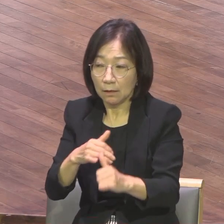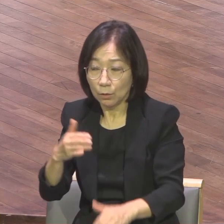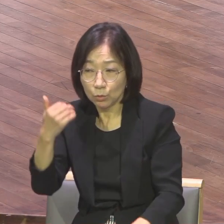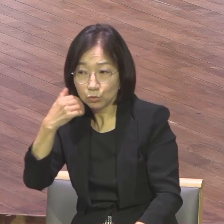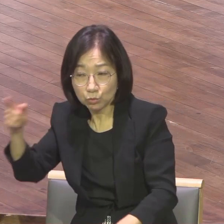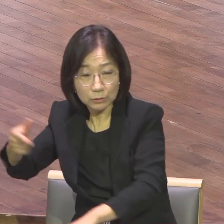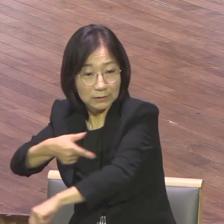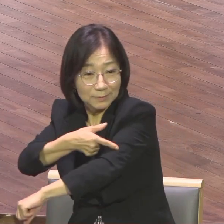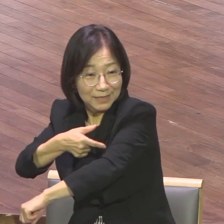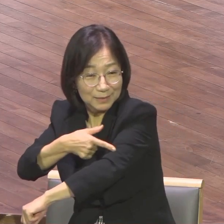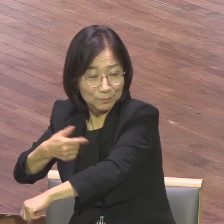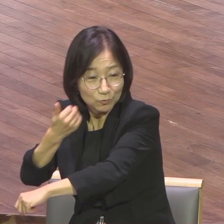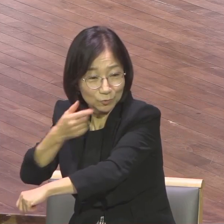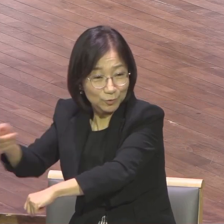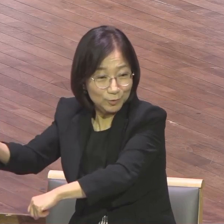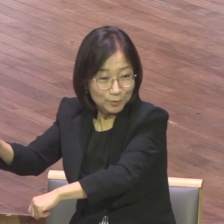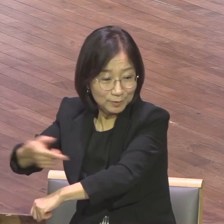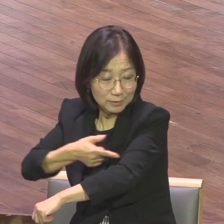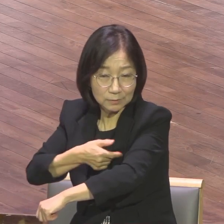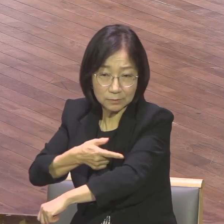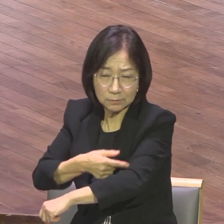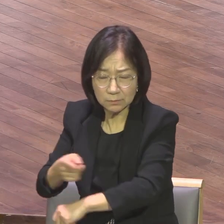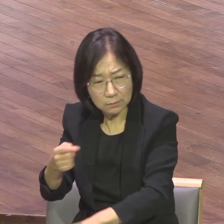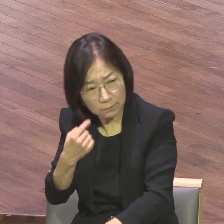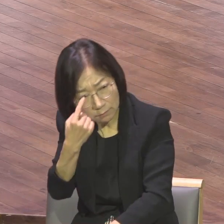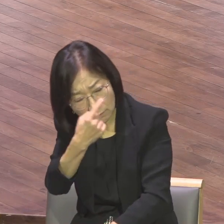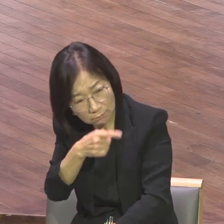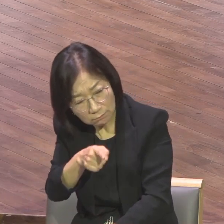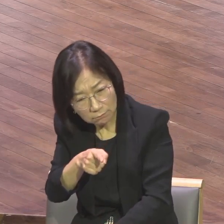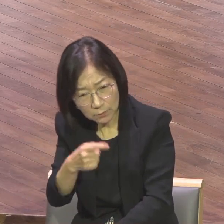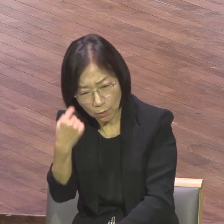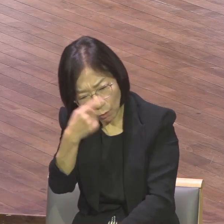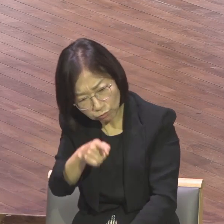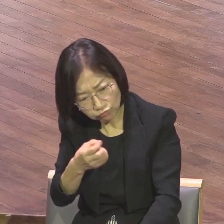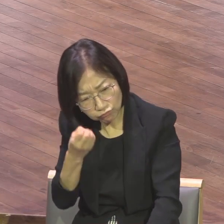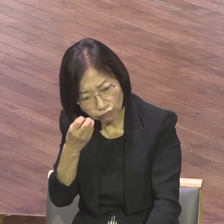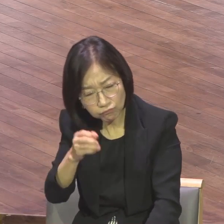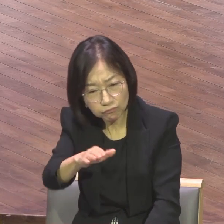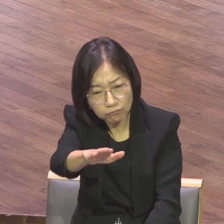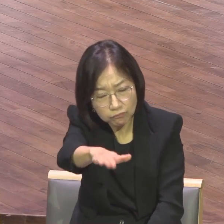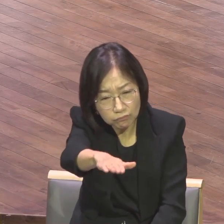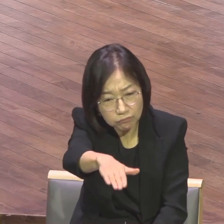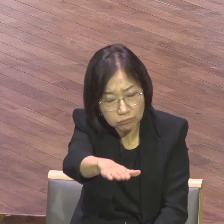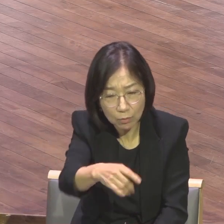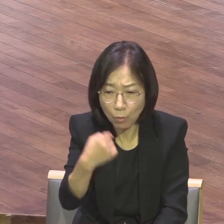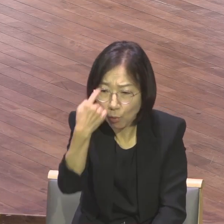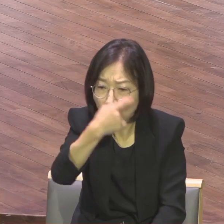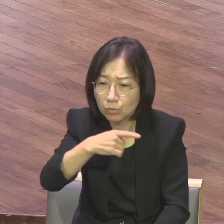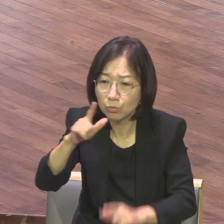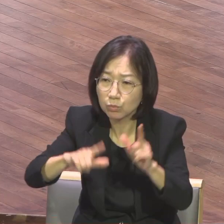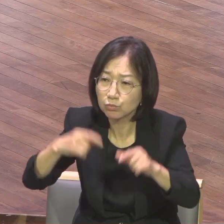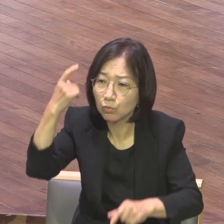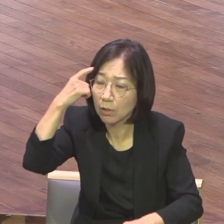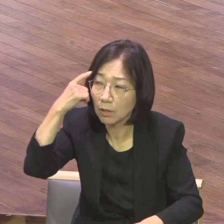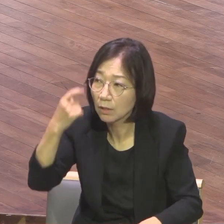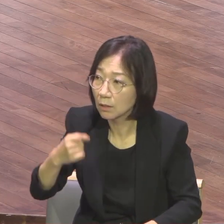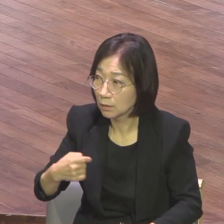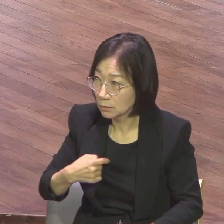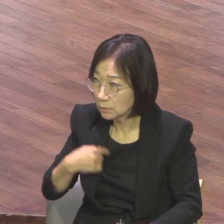집사님 표정 보더니 그 표정이 좀 심각하네요. 그 말을 한 마디 듣고 그분